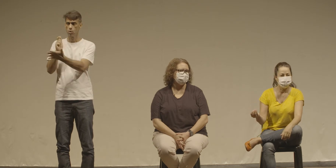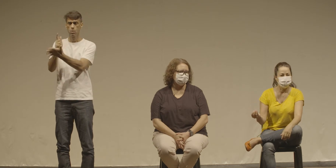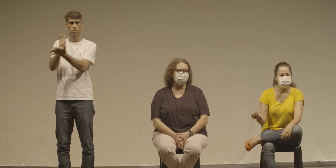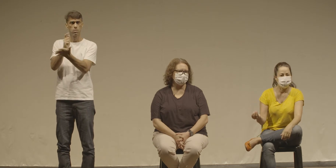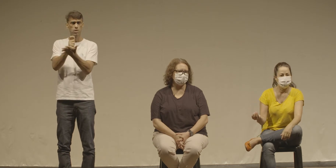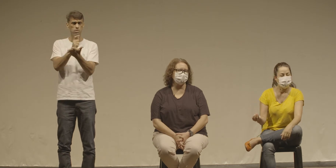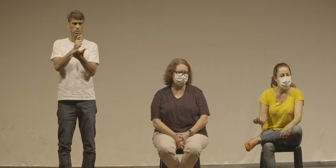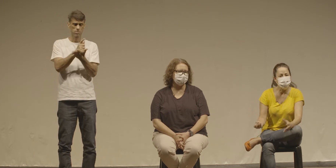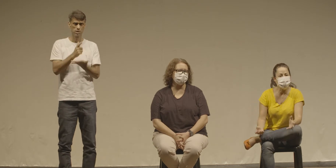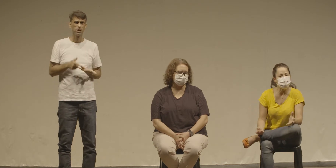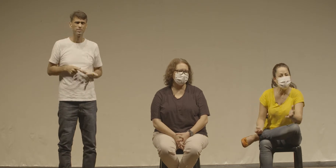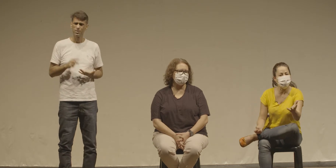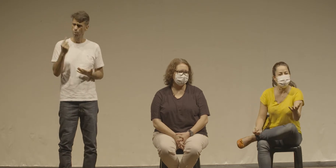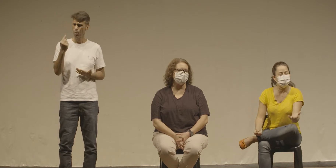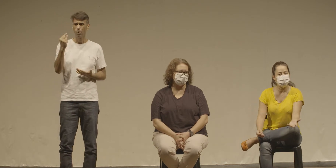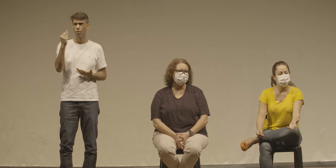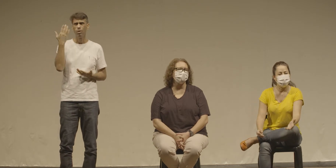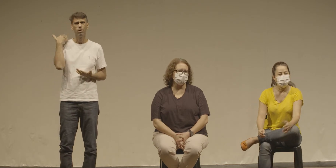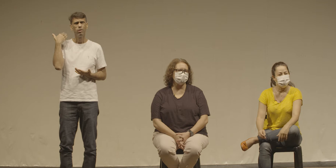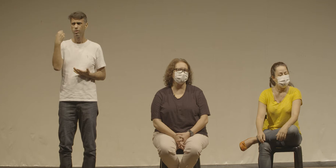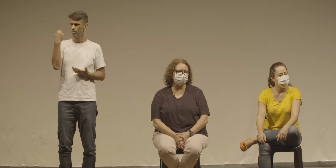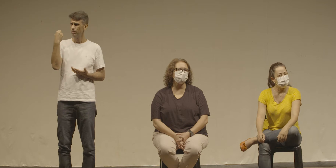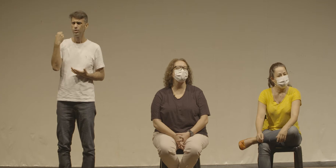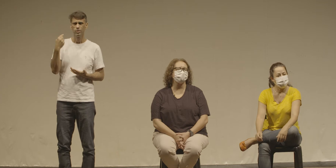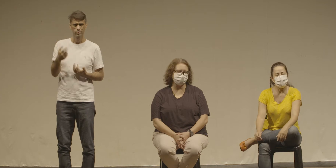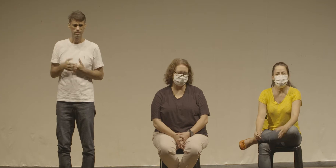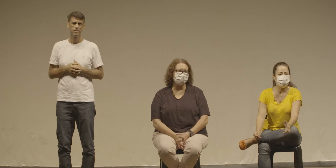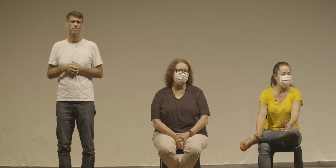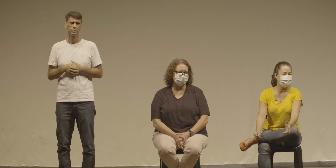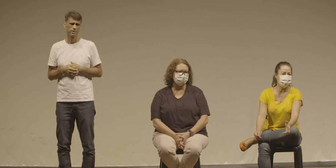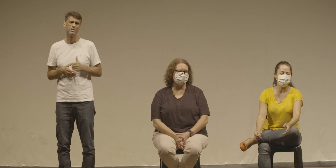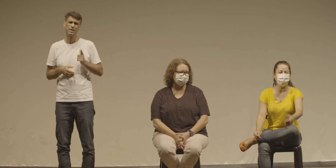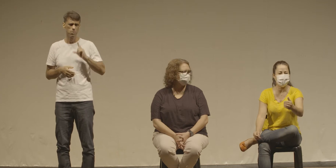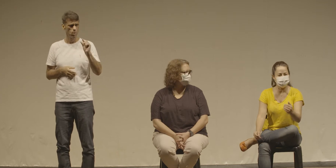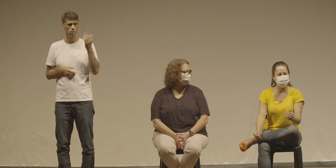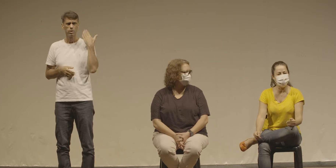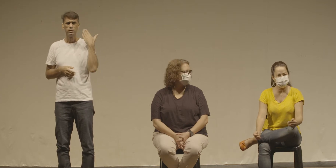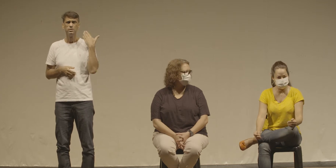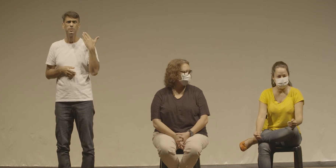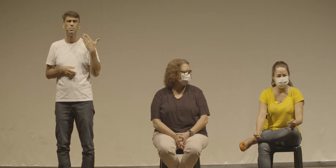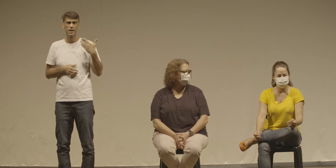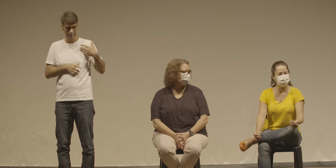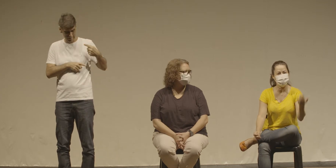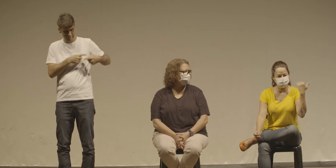muito recente, né, essa história. É muito recente. Por isso que a gente sofre tanto até hoje. É muito recente, porque a gente ainda tem gerações que estão